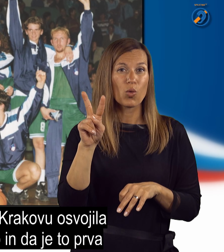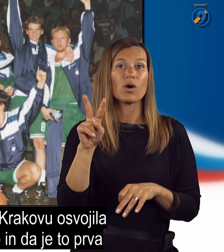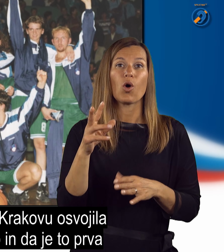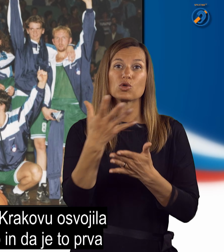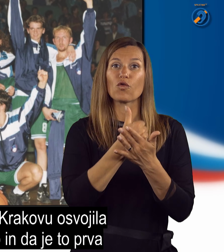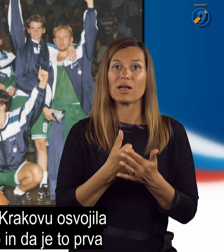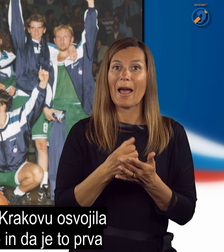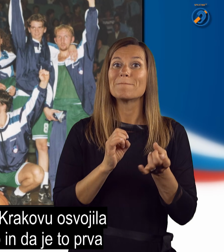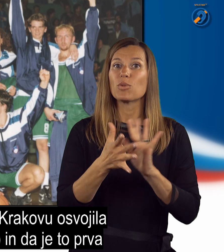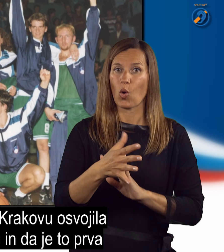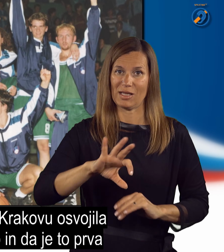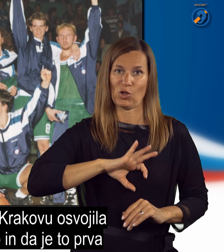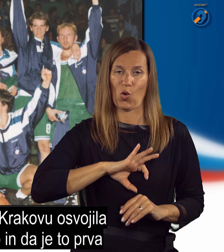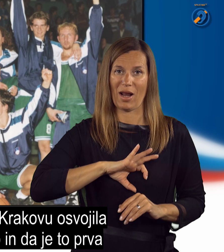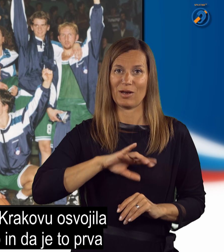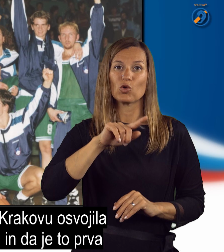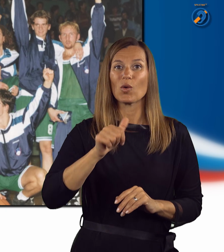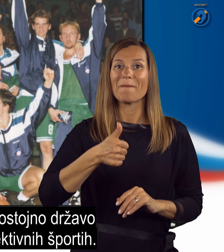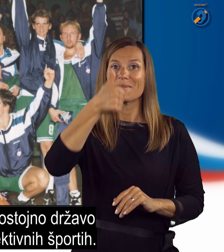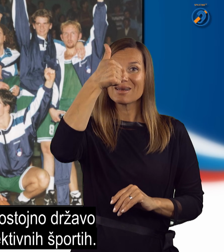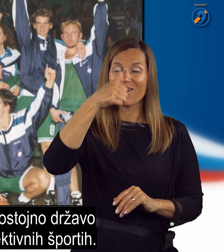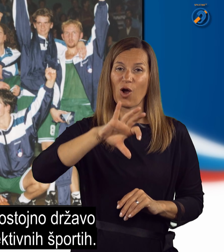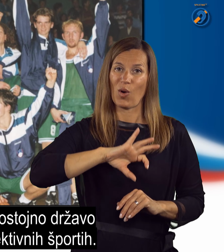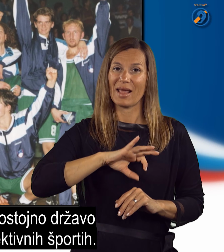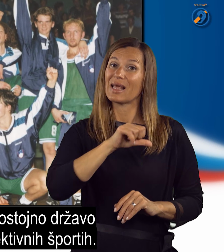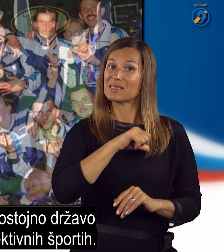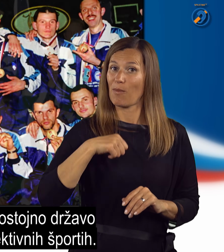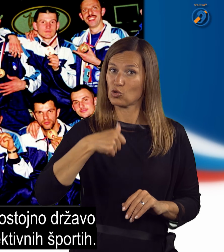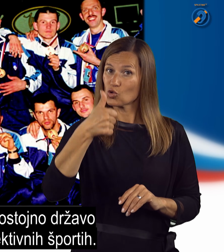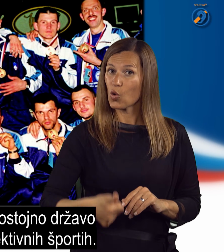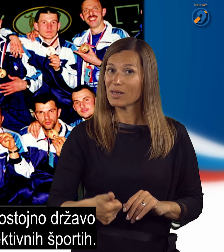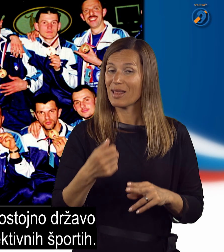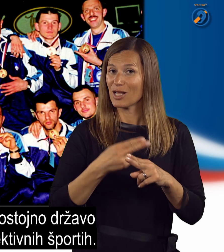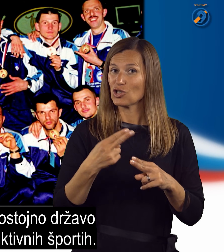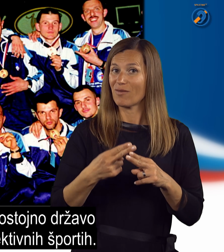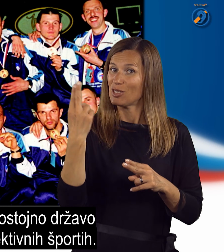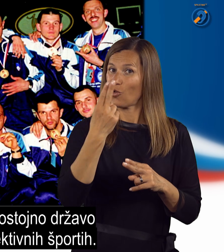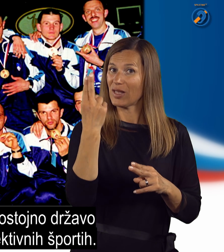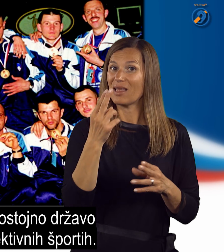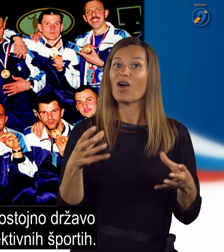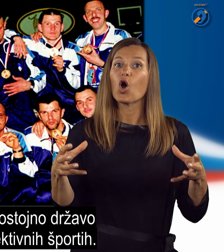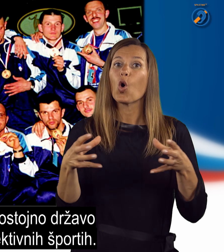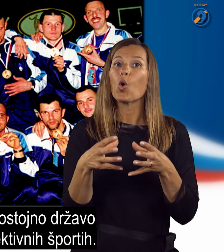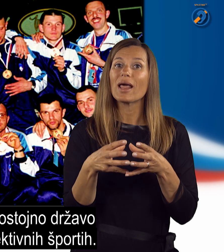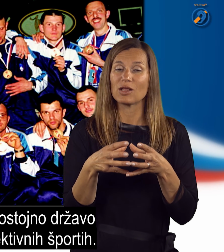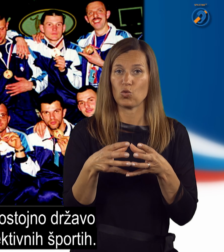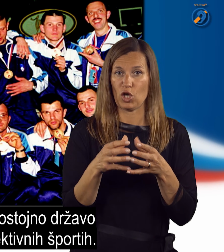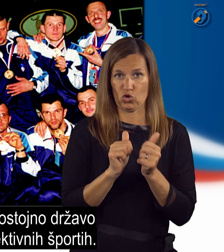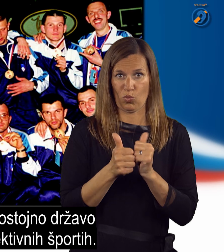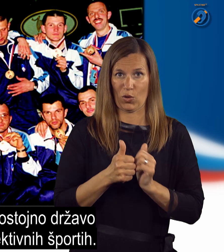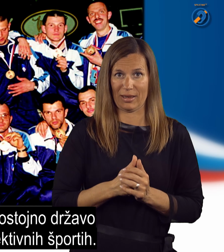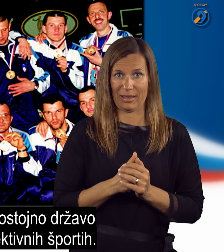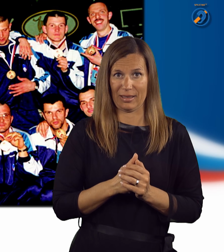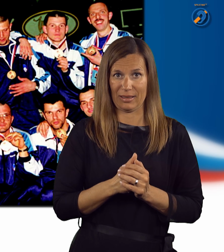osvojila bronasto kolajno in da je to prva kolajna samostojne države Slovenije v kolektivnih